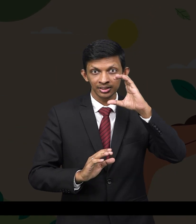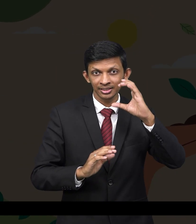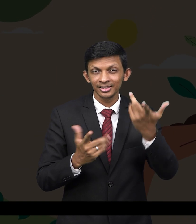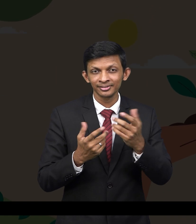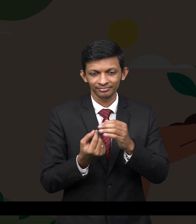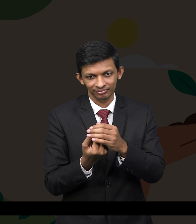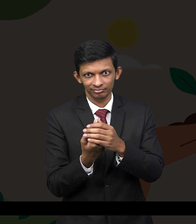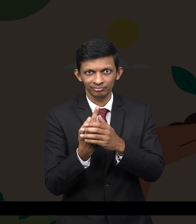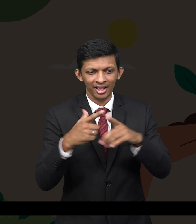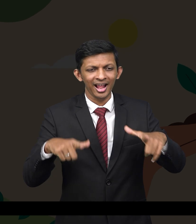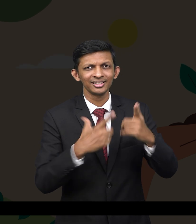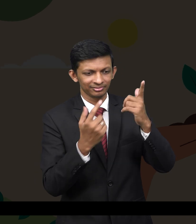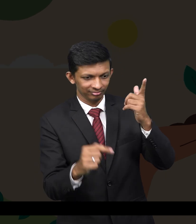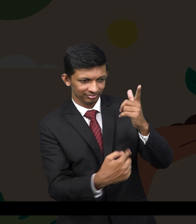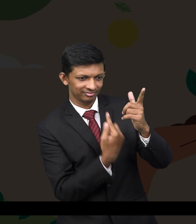बेलें,